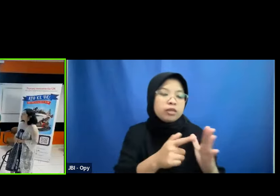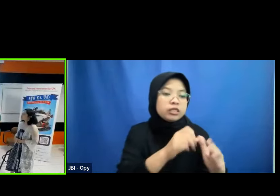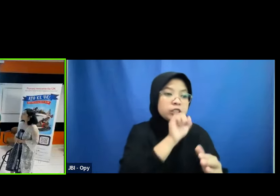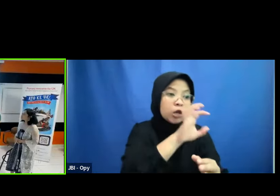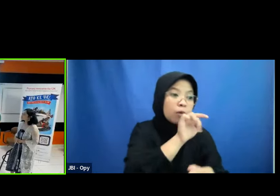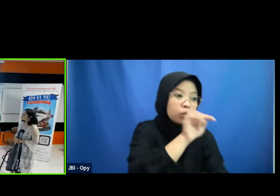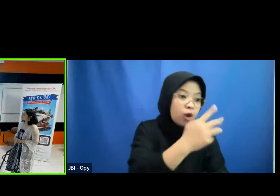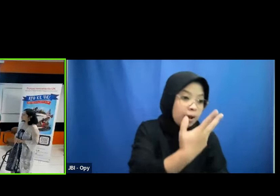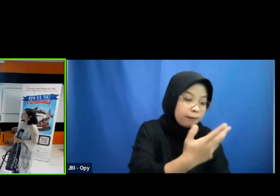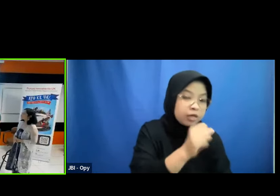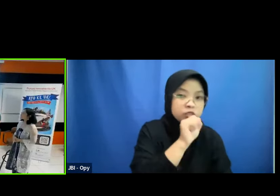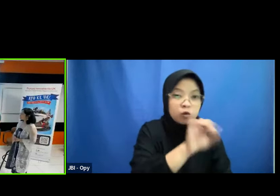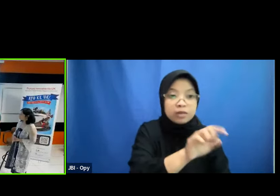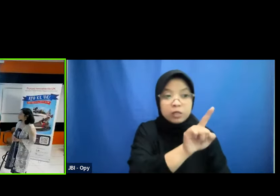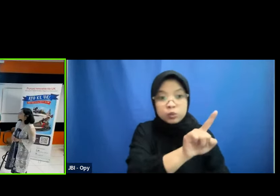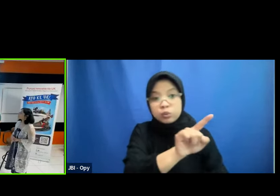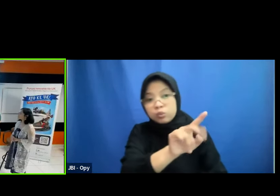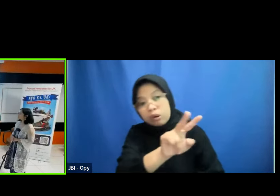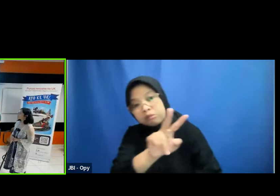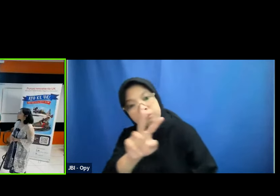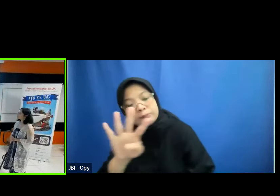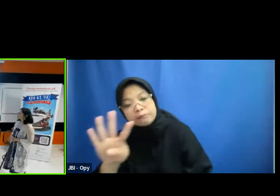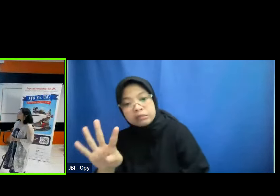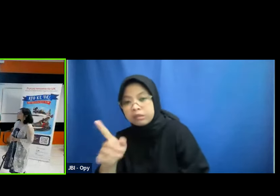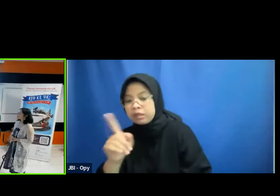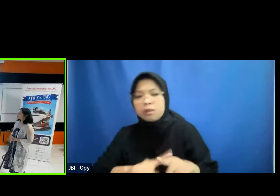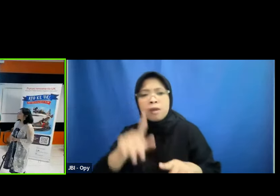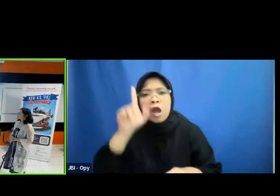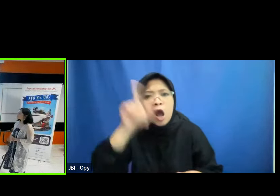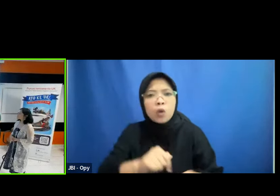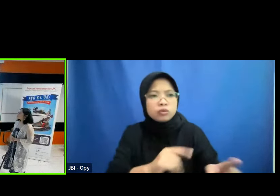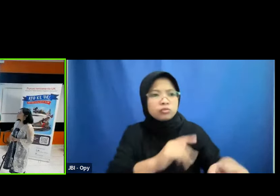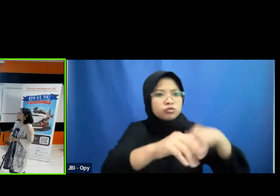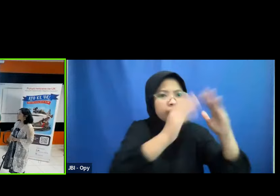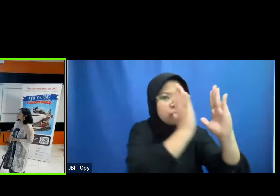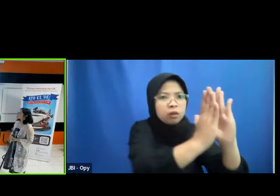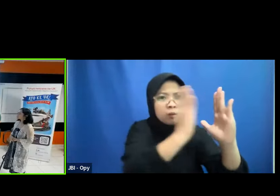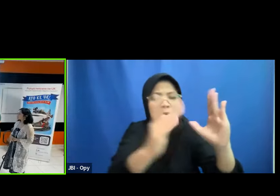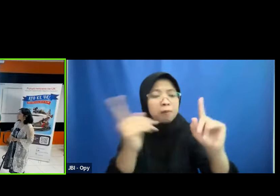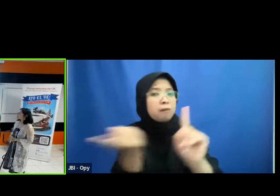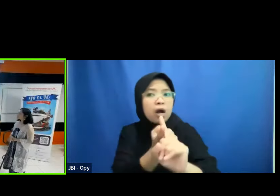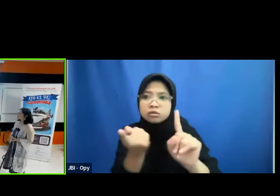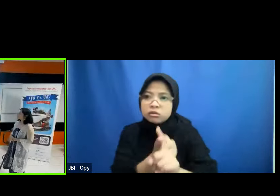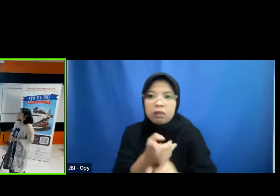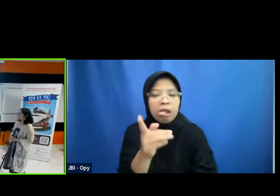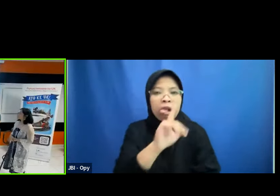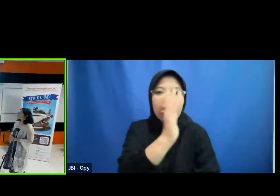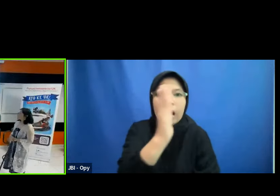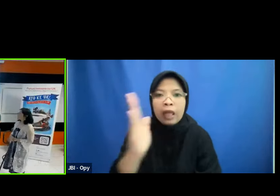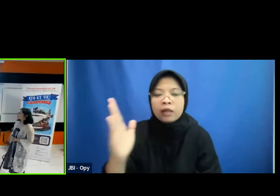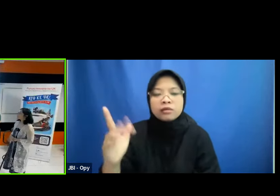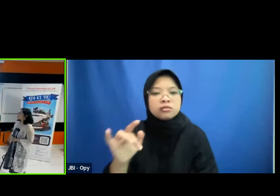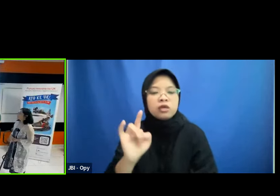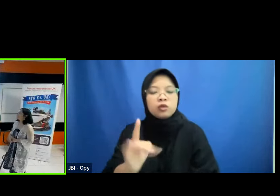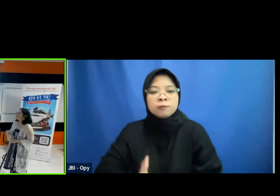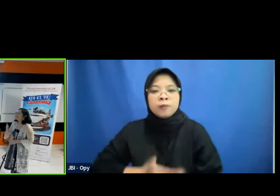tadi kedua disambung boleh tapi tidak harus kemudian harus dipaksain dalam satu helaan napas menjawab